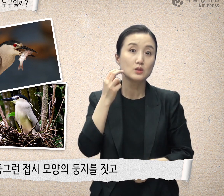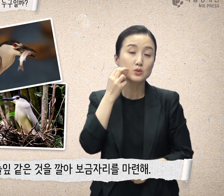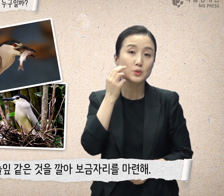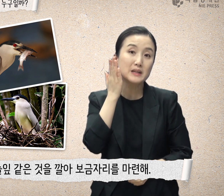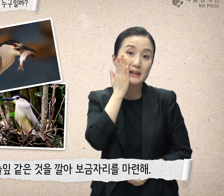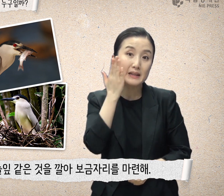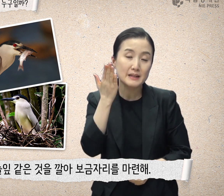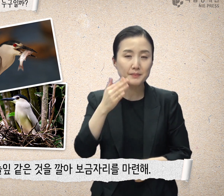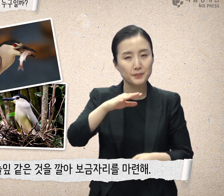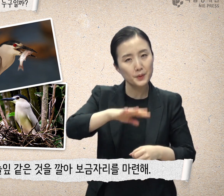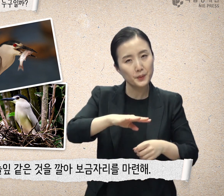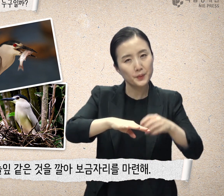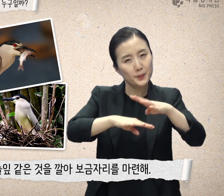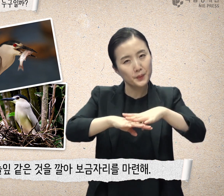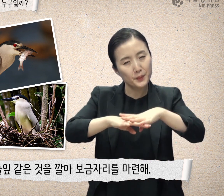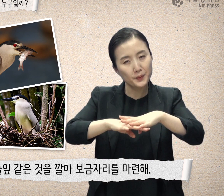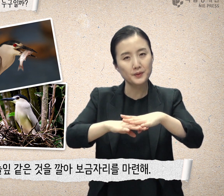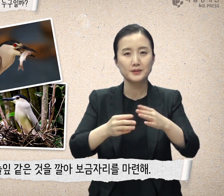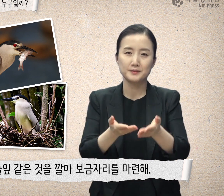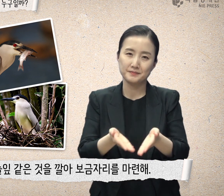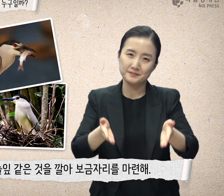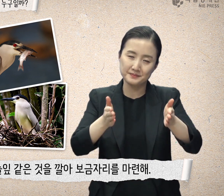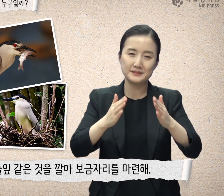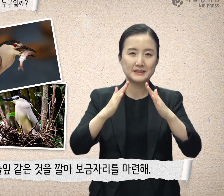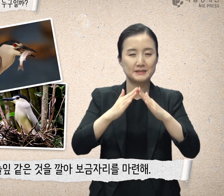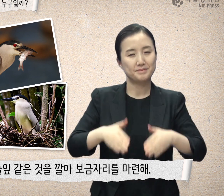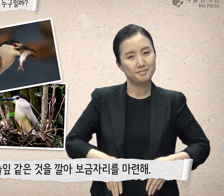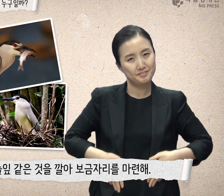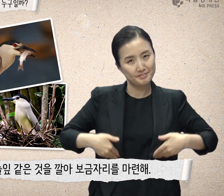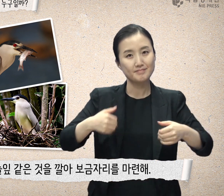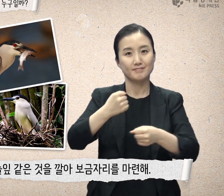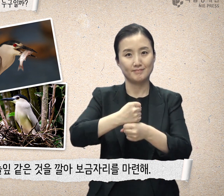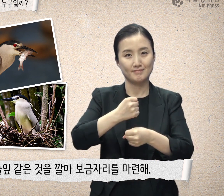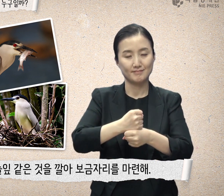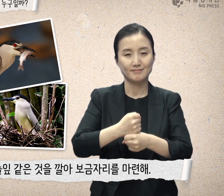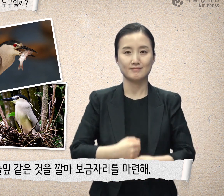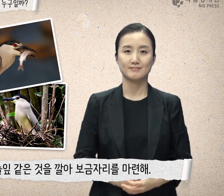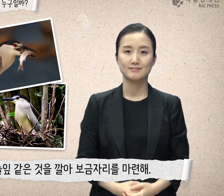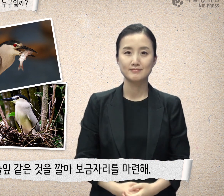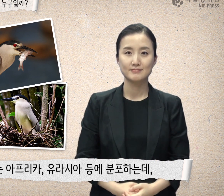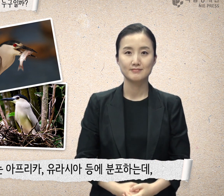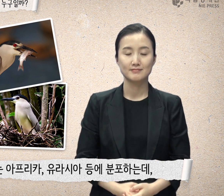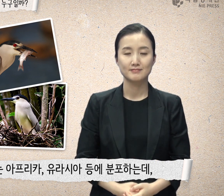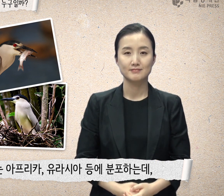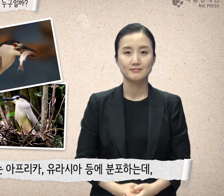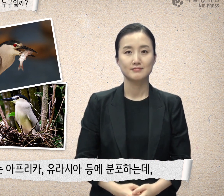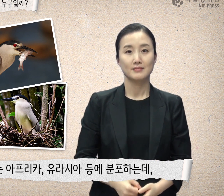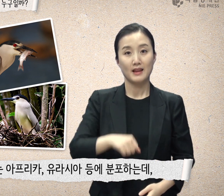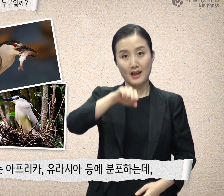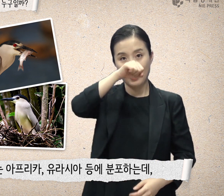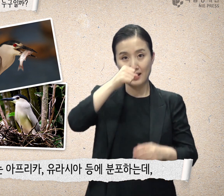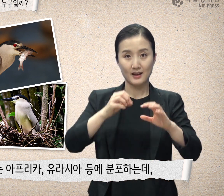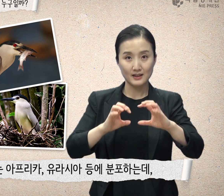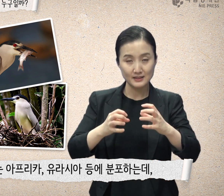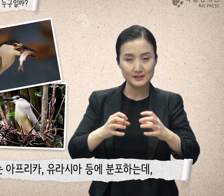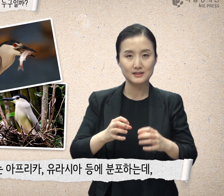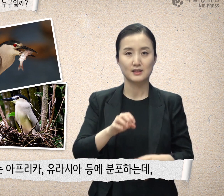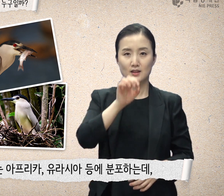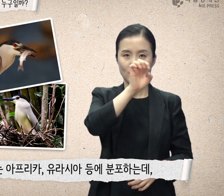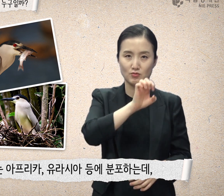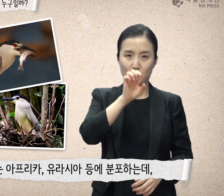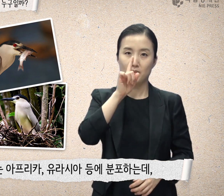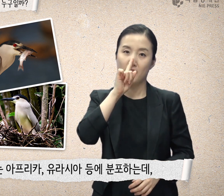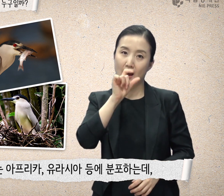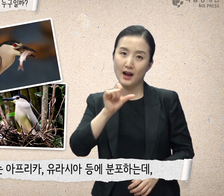그 안에 술 잎 같은 것을 가랑 보금자리를 마련해 해오라기 는 아프리카